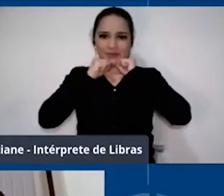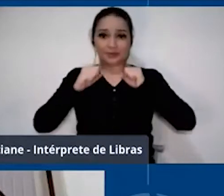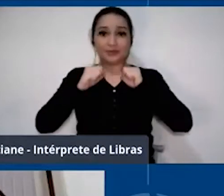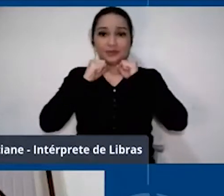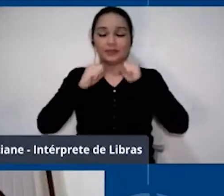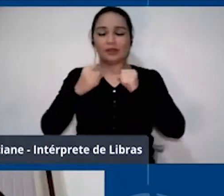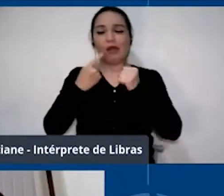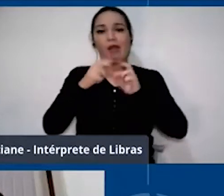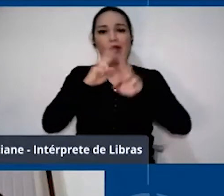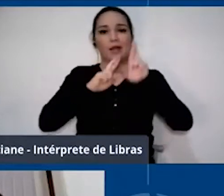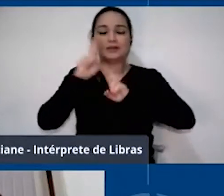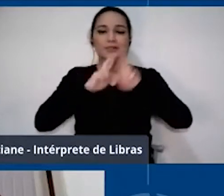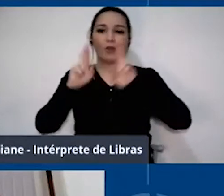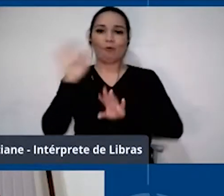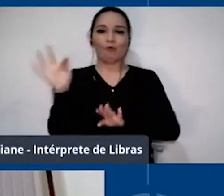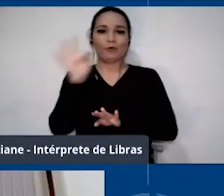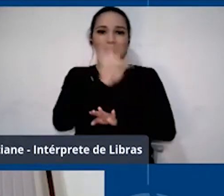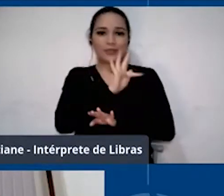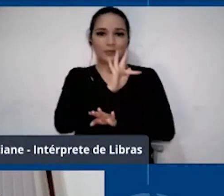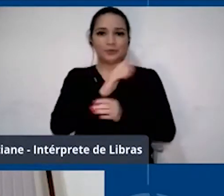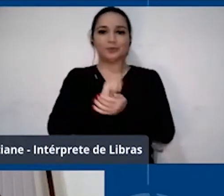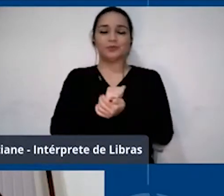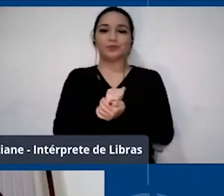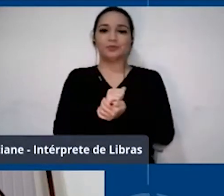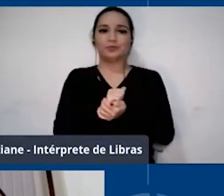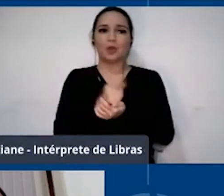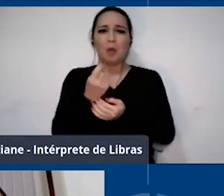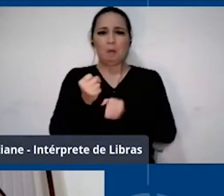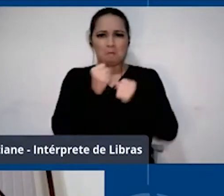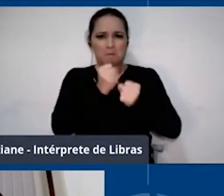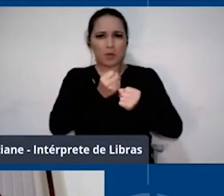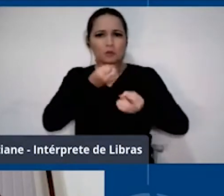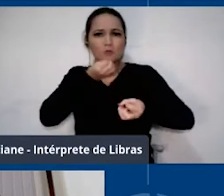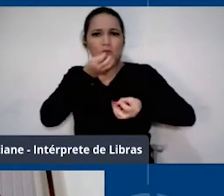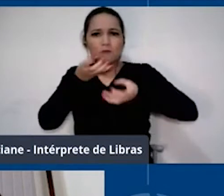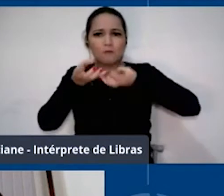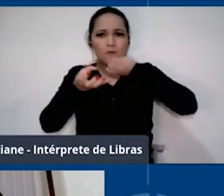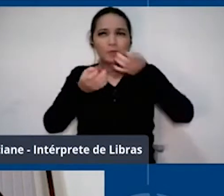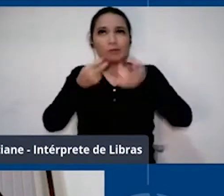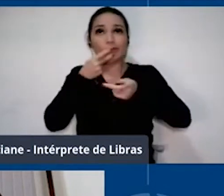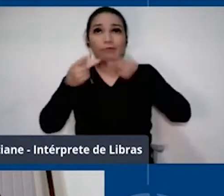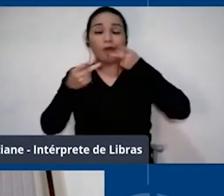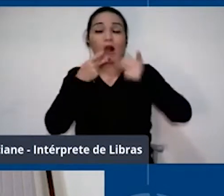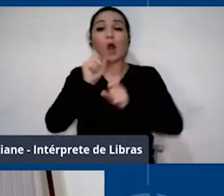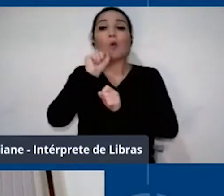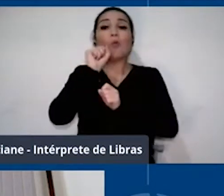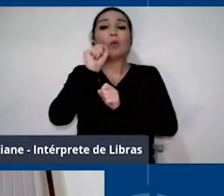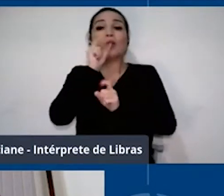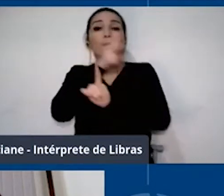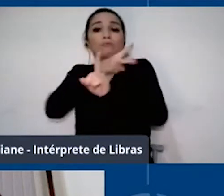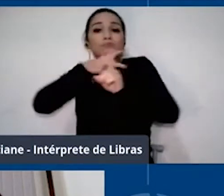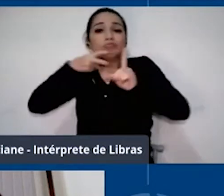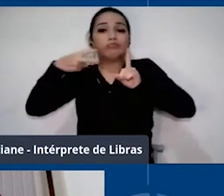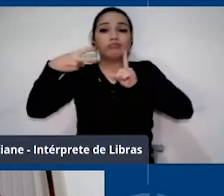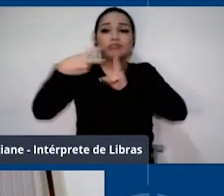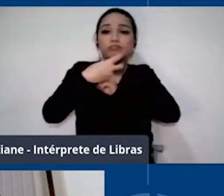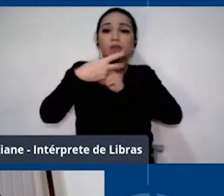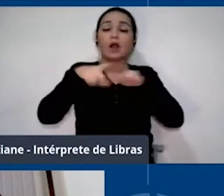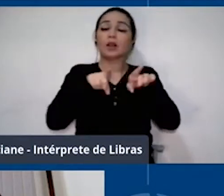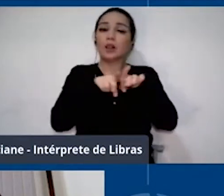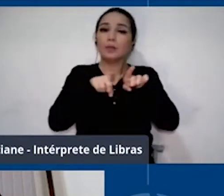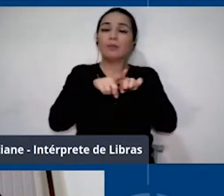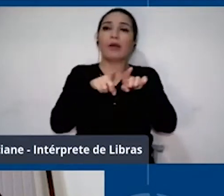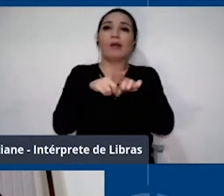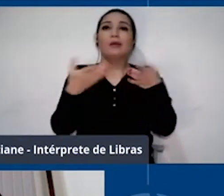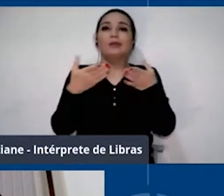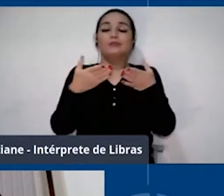relações federativas. Então, se a senhora pudesse comentar um pouco, né, sobre as perspectivas aí do andamento da reforma